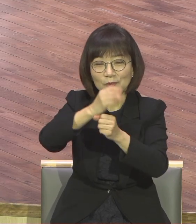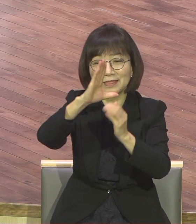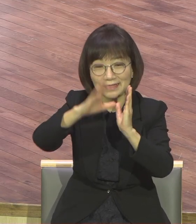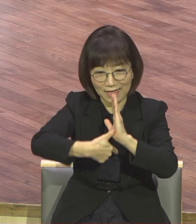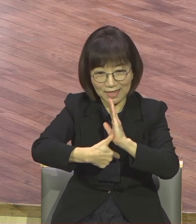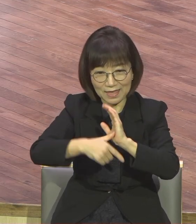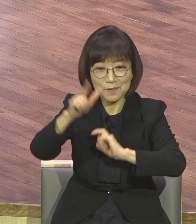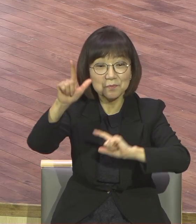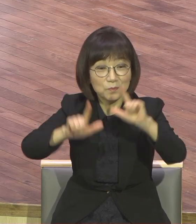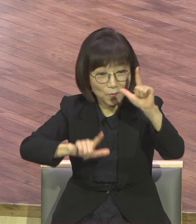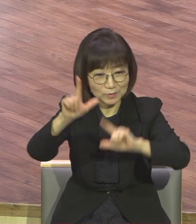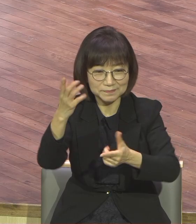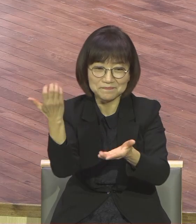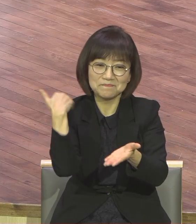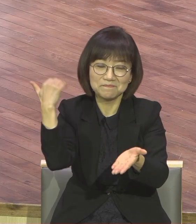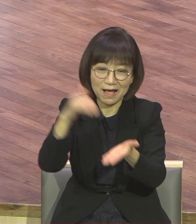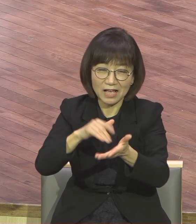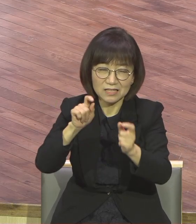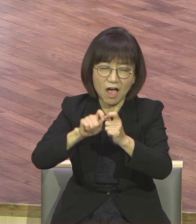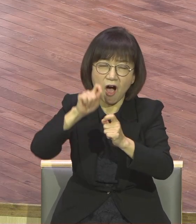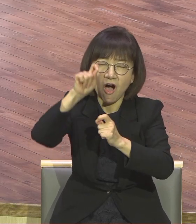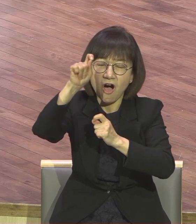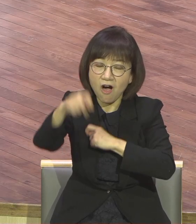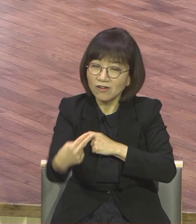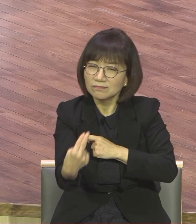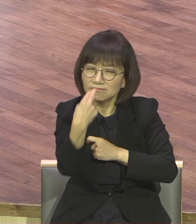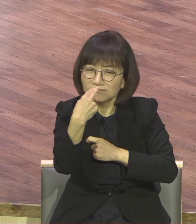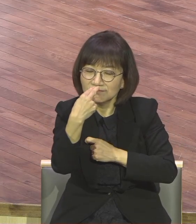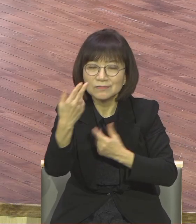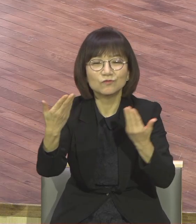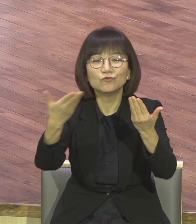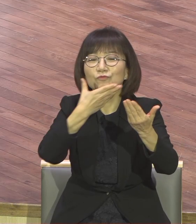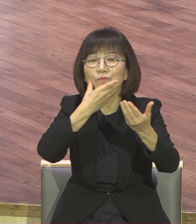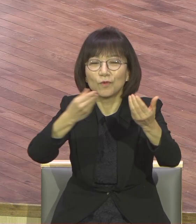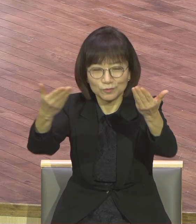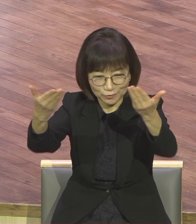축복 속으로 들어오게 하셨다. 이게 복음이에요.